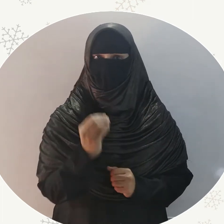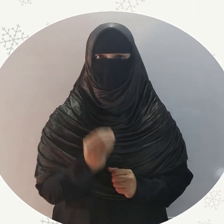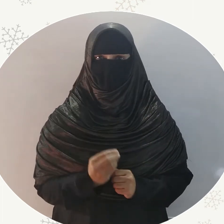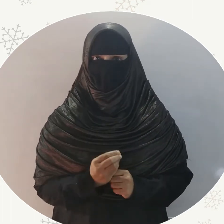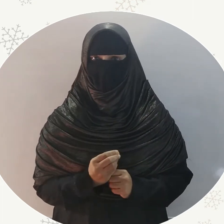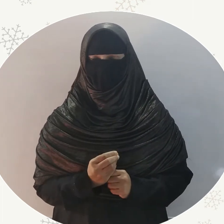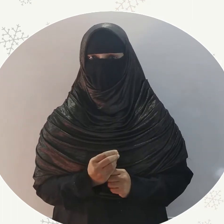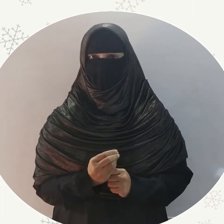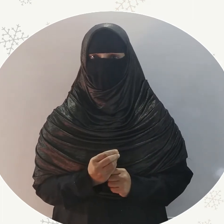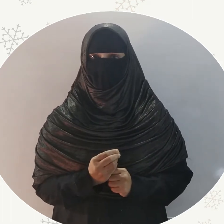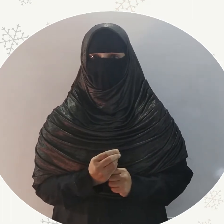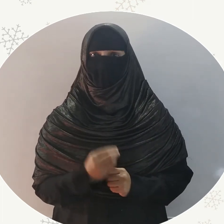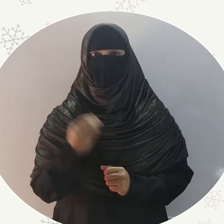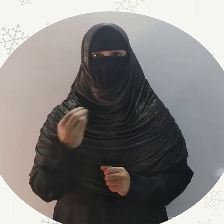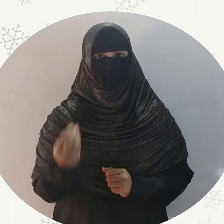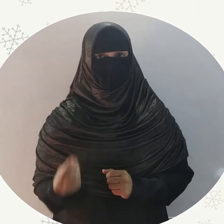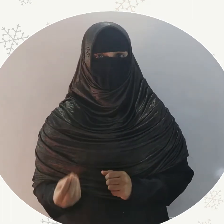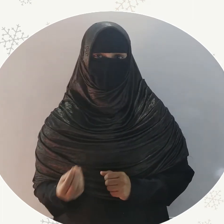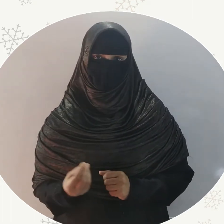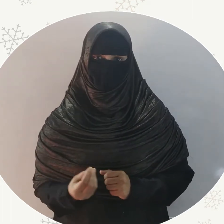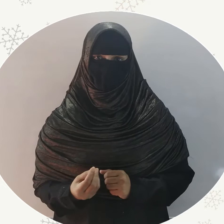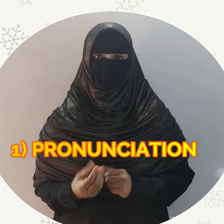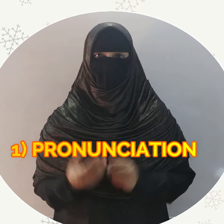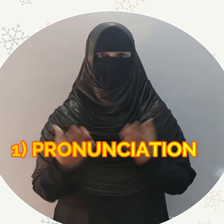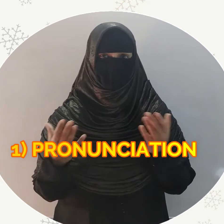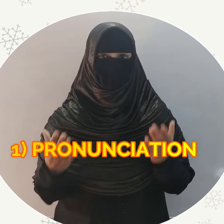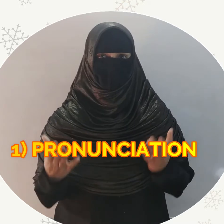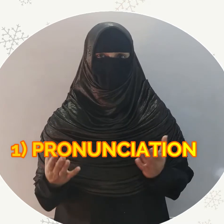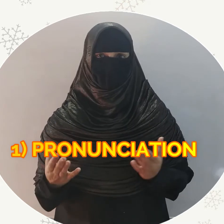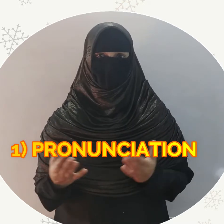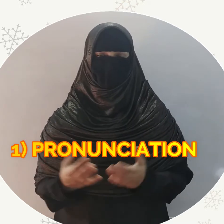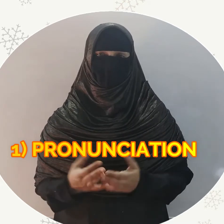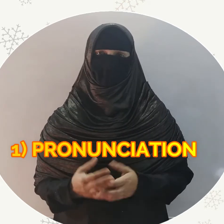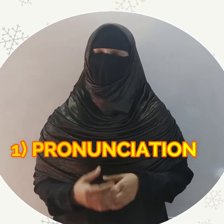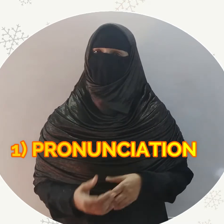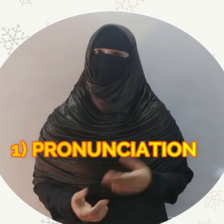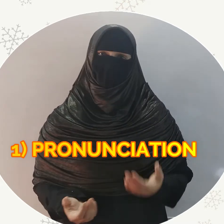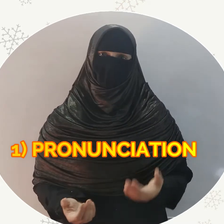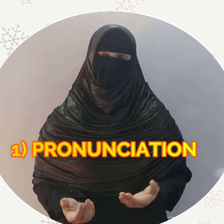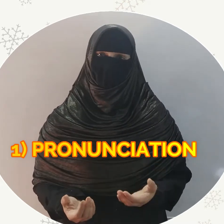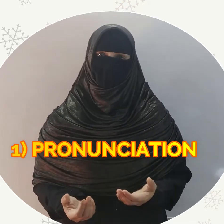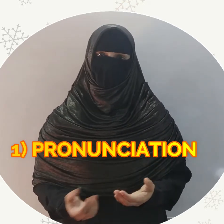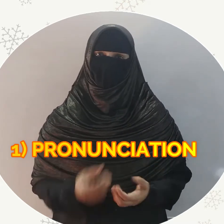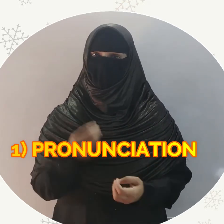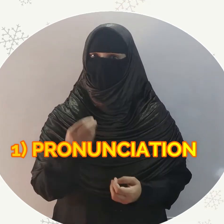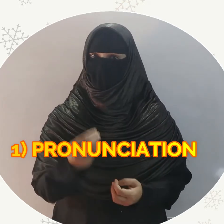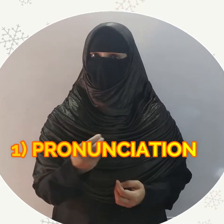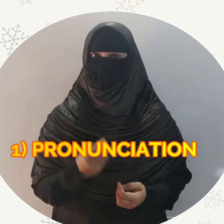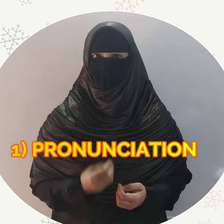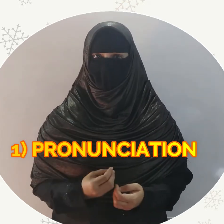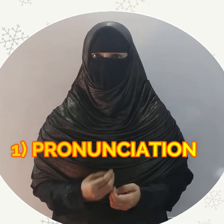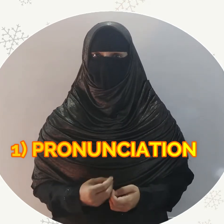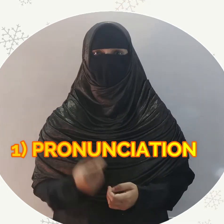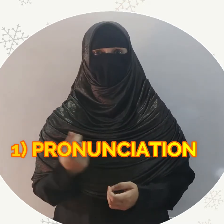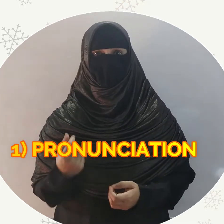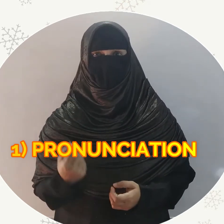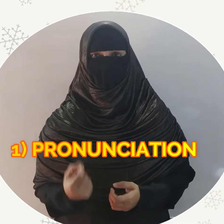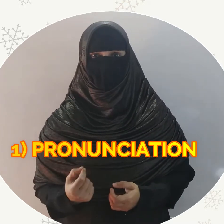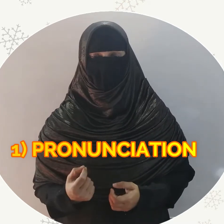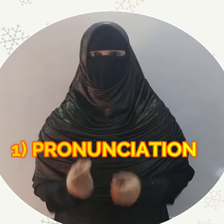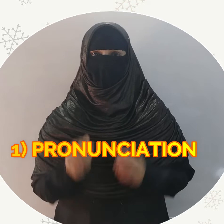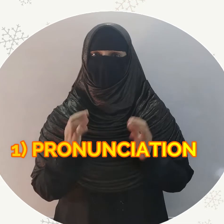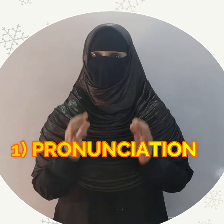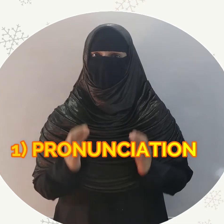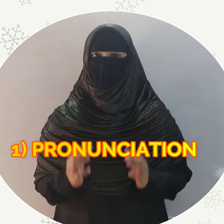ഇപ്പോൾ നമ്മളുടെ ആദ്യത്തെ വേർഡ് എന്തായിരിക്കും? പ്രൊനൗൺസിയേഷൻ. എല്ലാരും എങ്ങനെയാണ് പ്രൊനൗൺസ് ചെയ്യുന്നത്? പ്രൊനൗൺസിയേഷൻ. അത് തെറ്റാണ്. കറക്റ്റ്